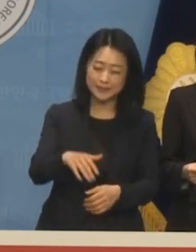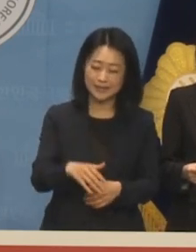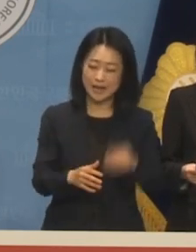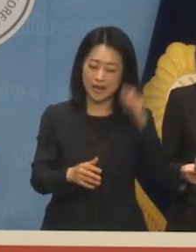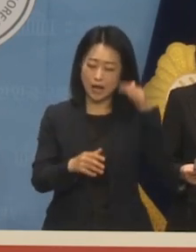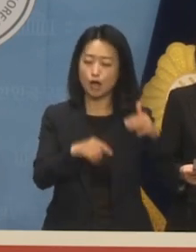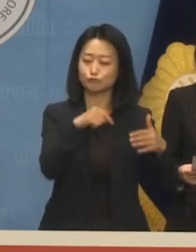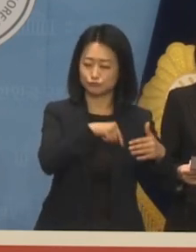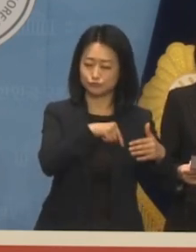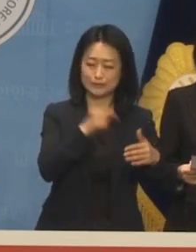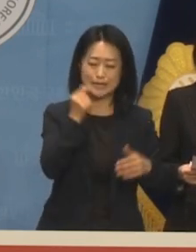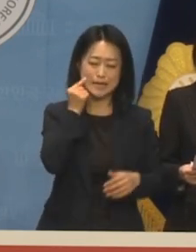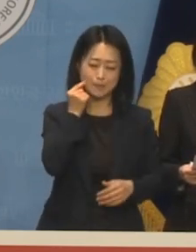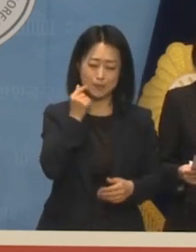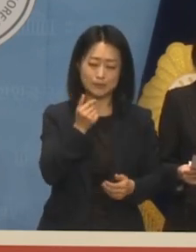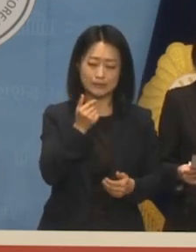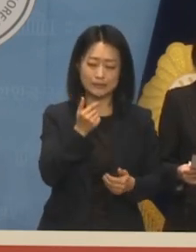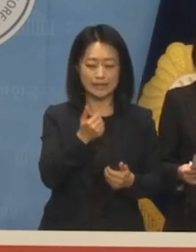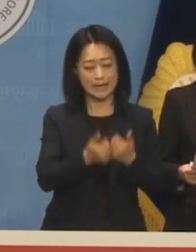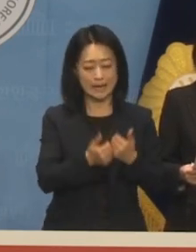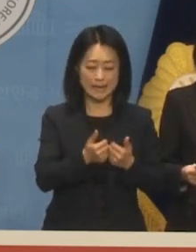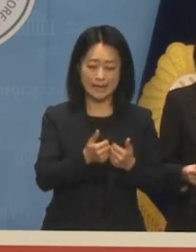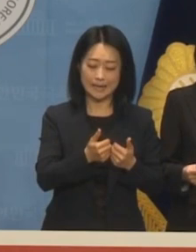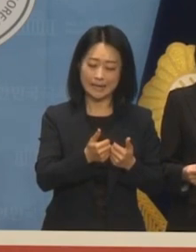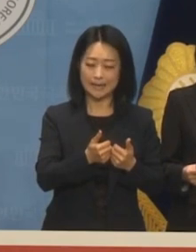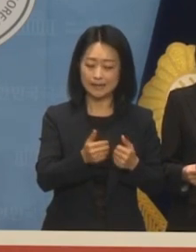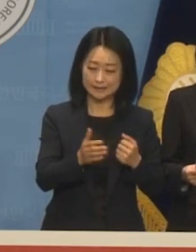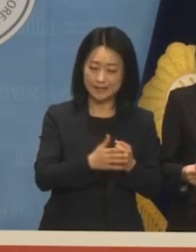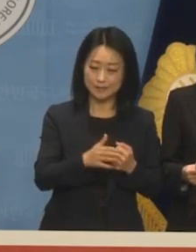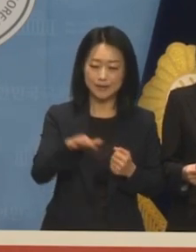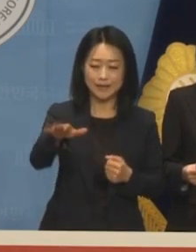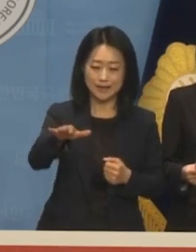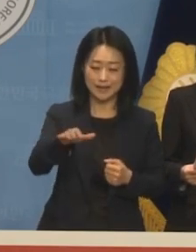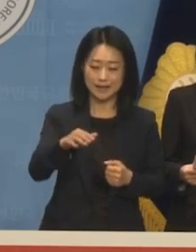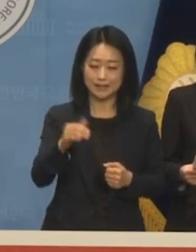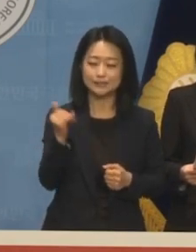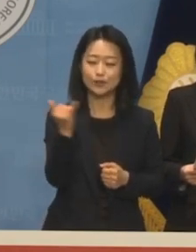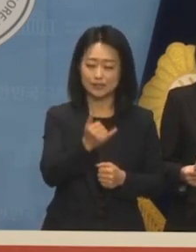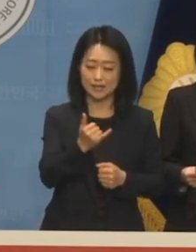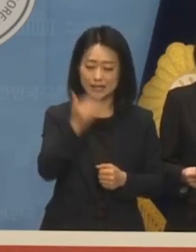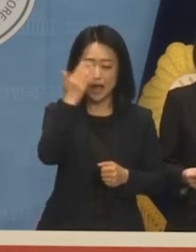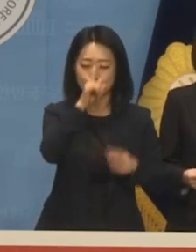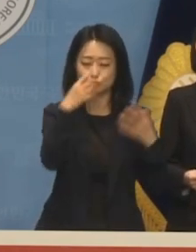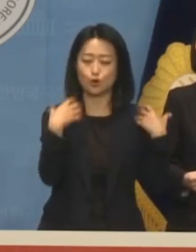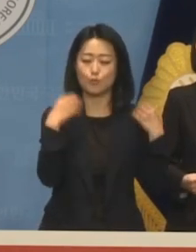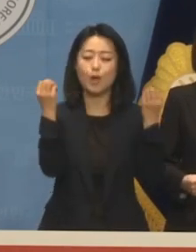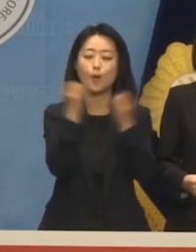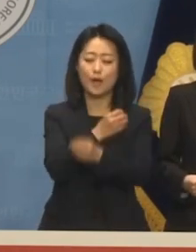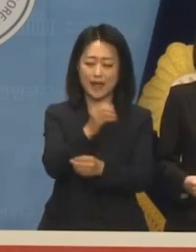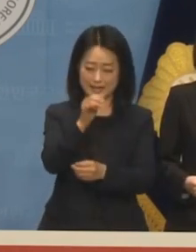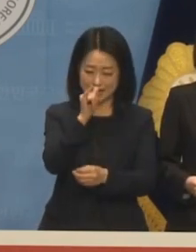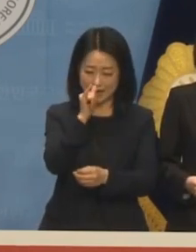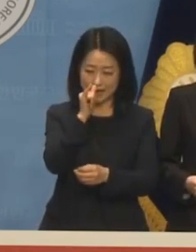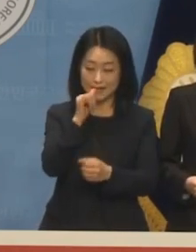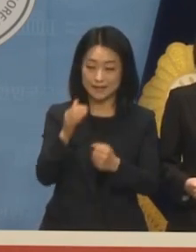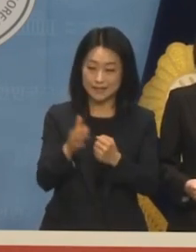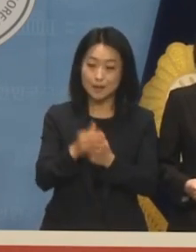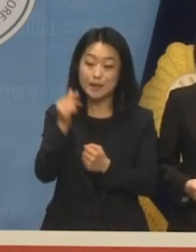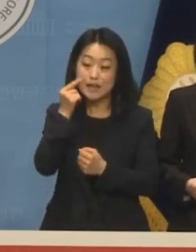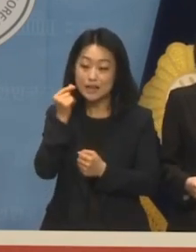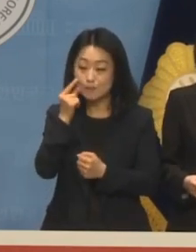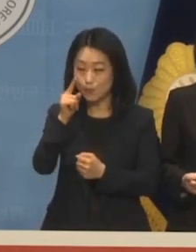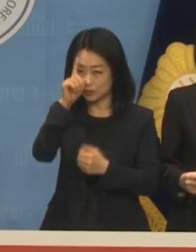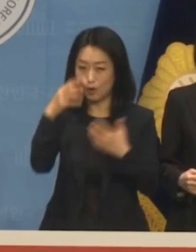드세이 전화로라도 한국 언론의 오해라고 말해 달라며 일본총무성 라인